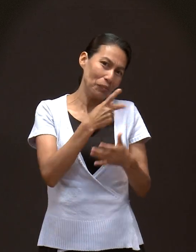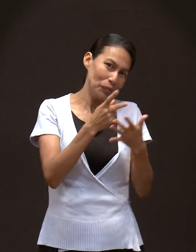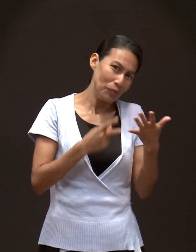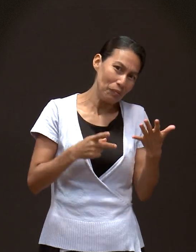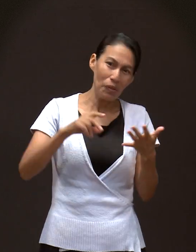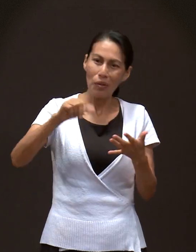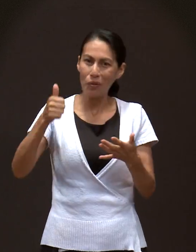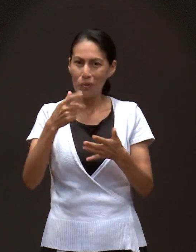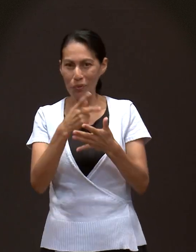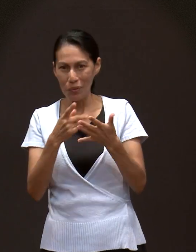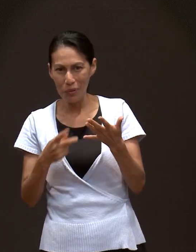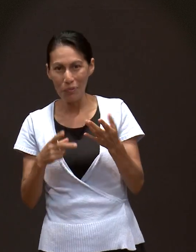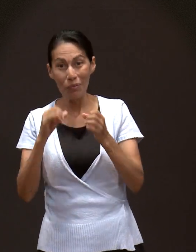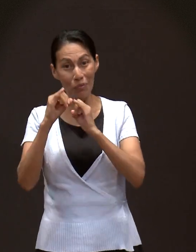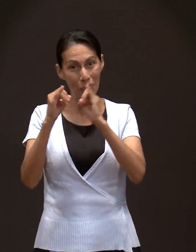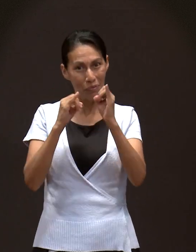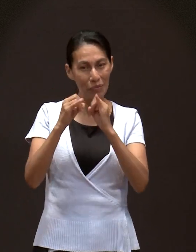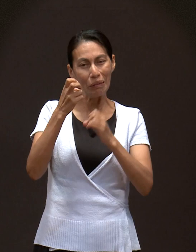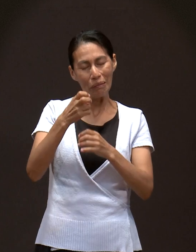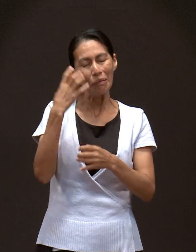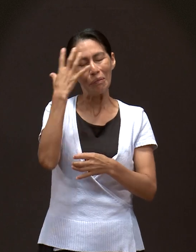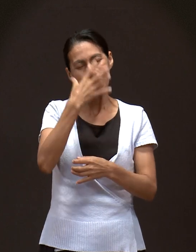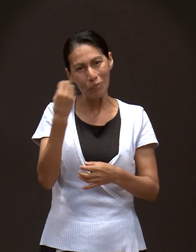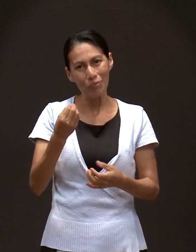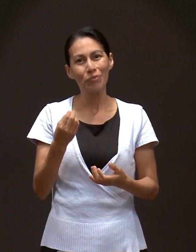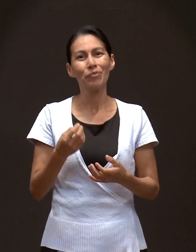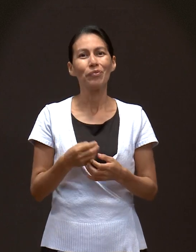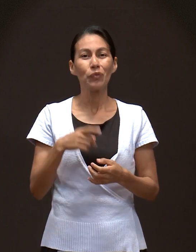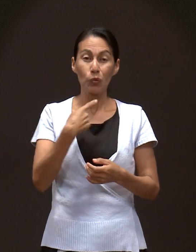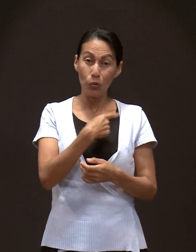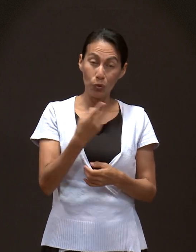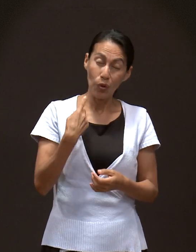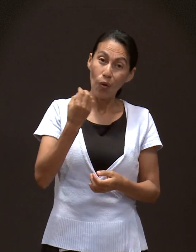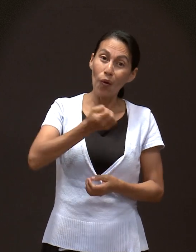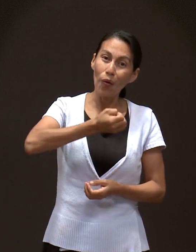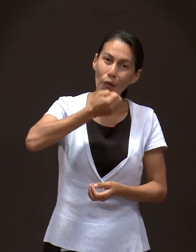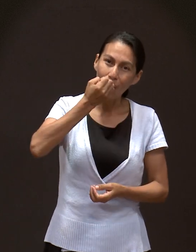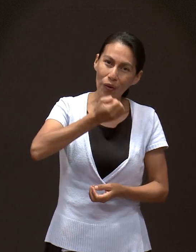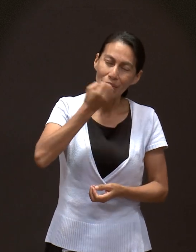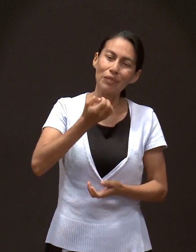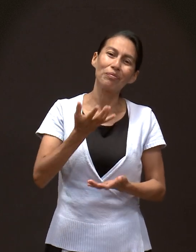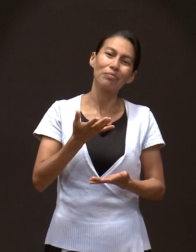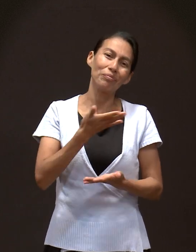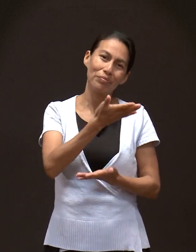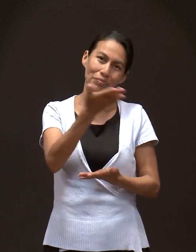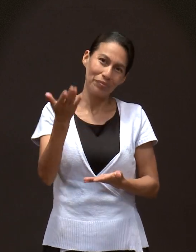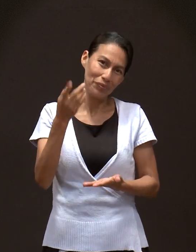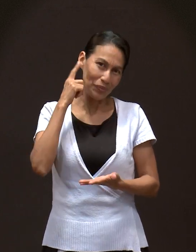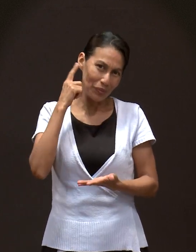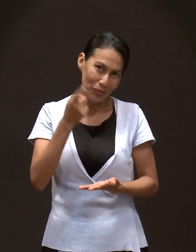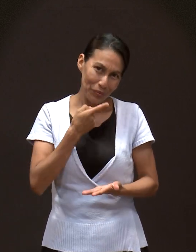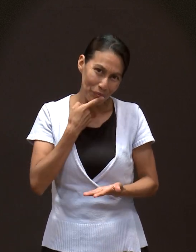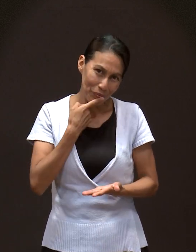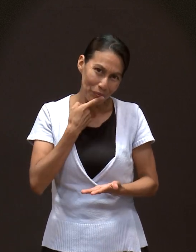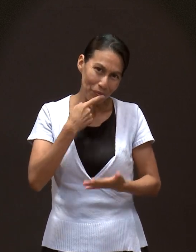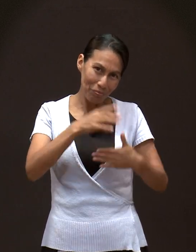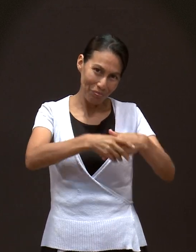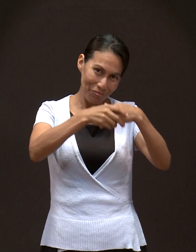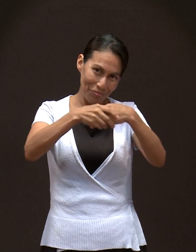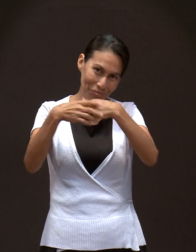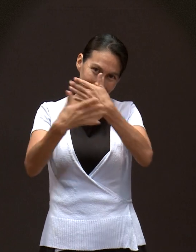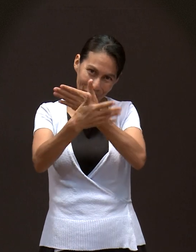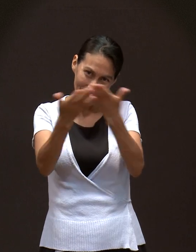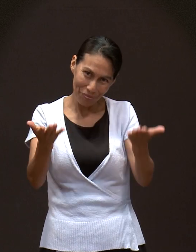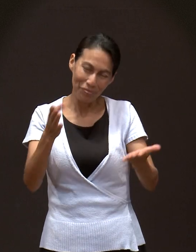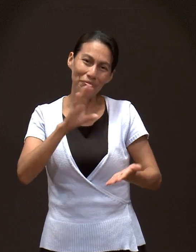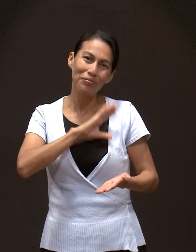de este programa y de muchos otros programas. Así que vamos a estar orando por esta comunidad muy especial. Y enviamos